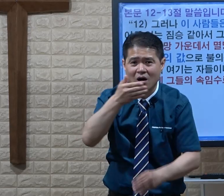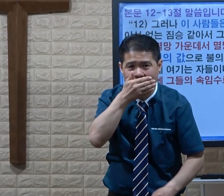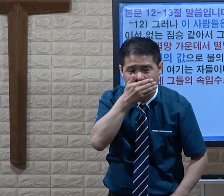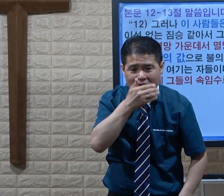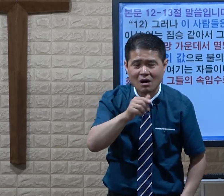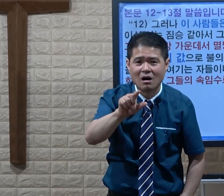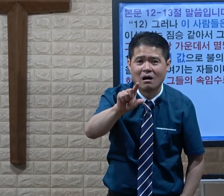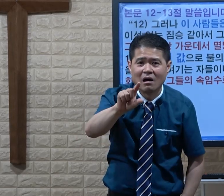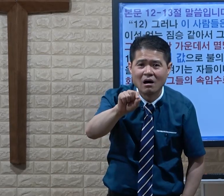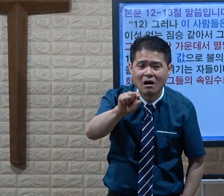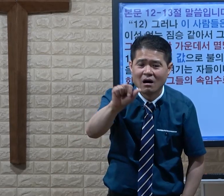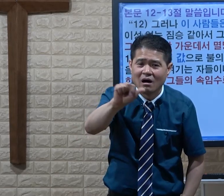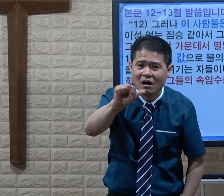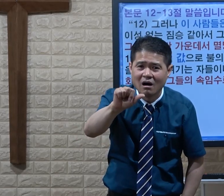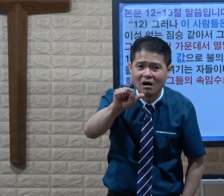인터넷을 보면